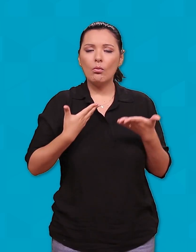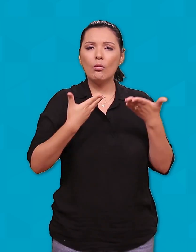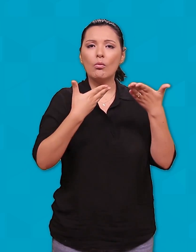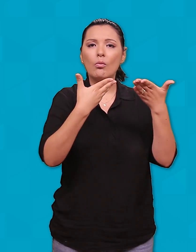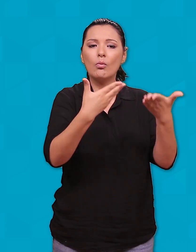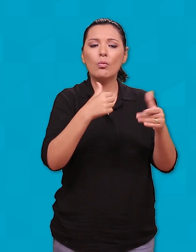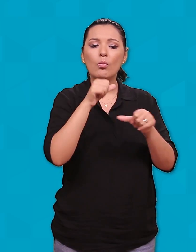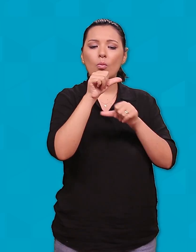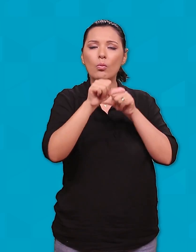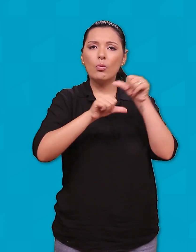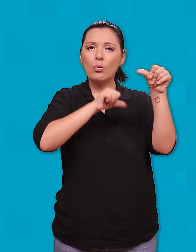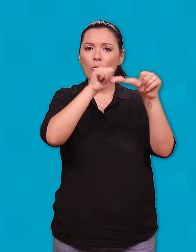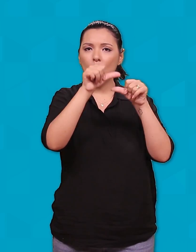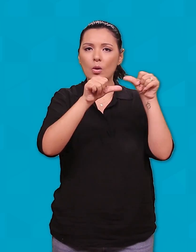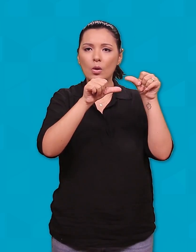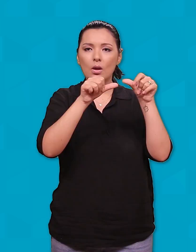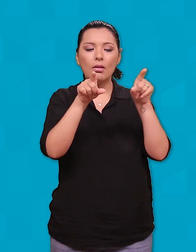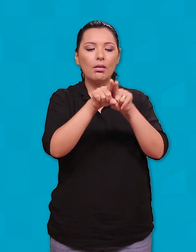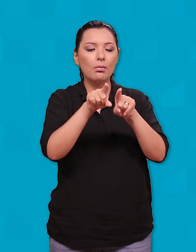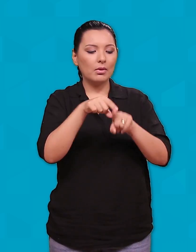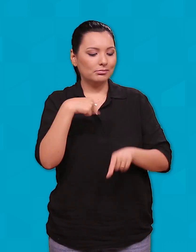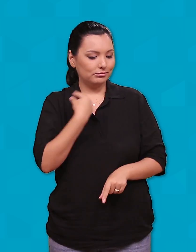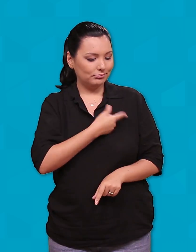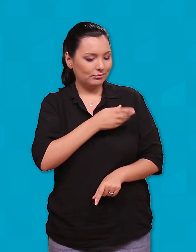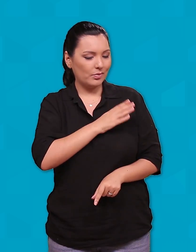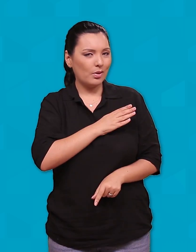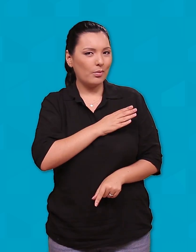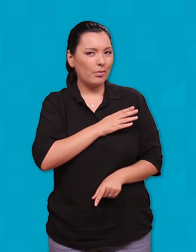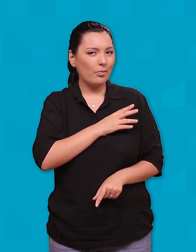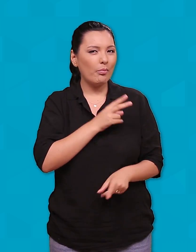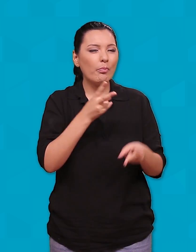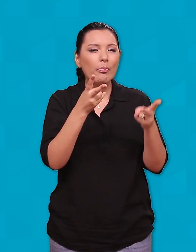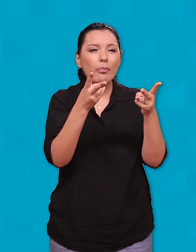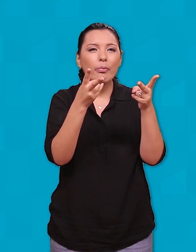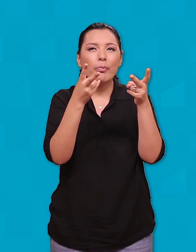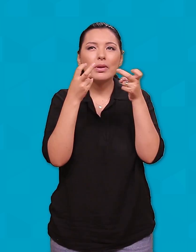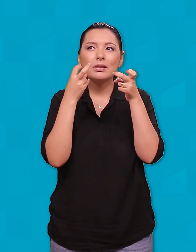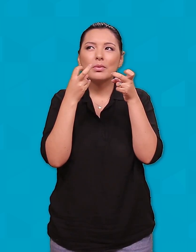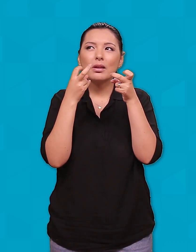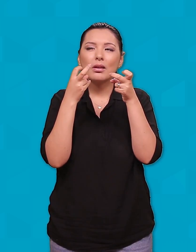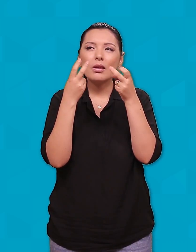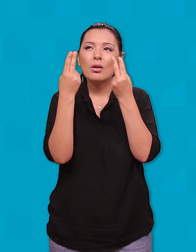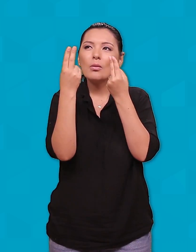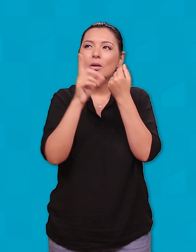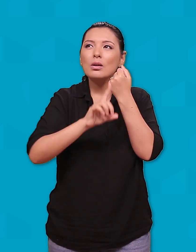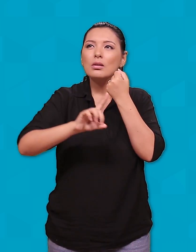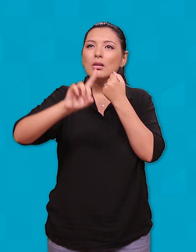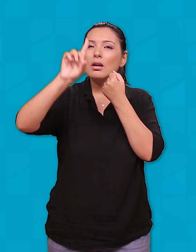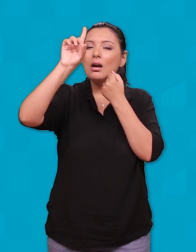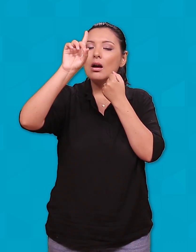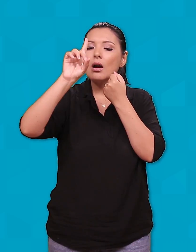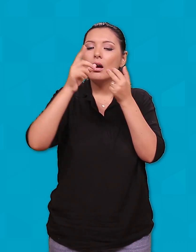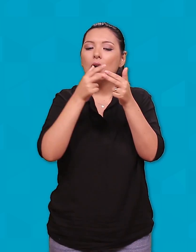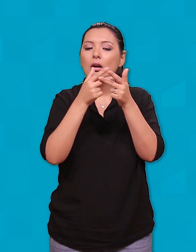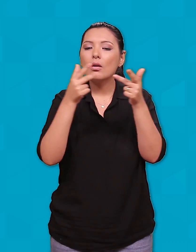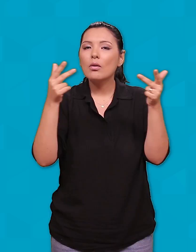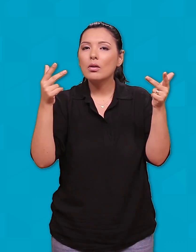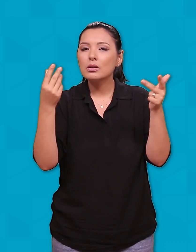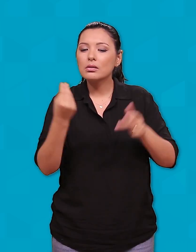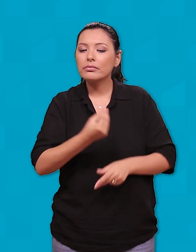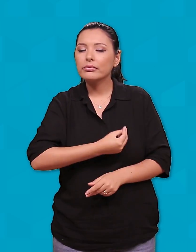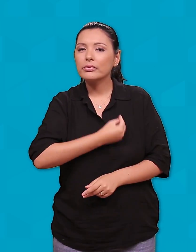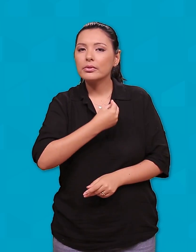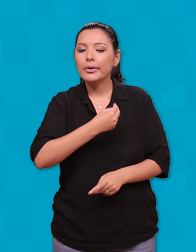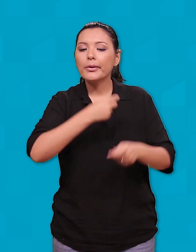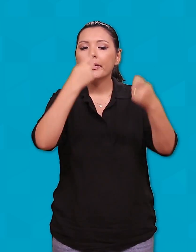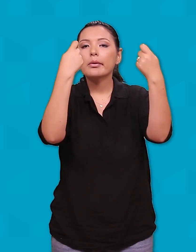a transfigurar nosso coração para enxergar com os olhos de Deus as realidades humanas que